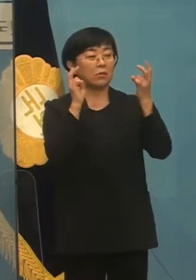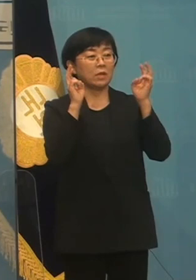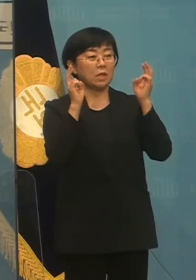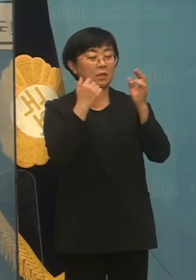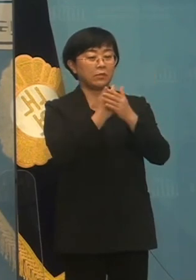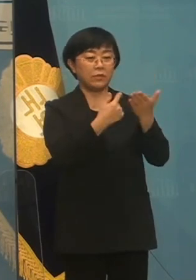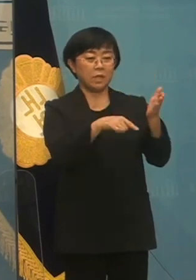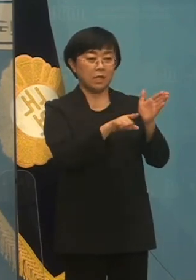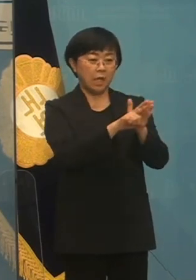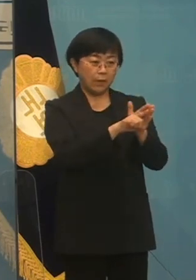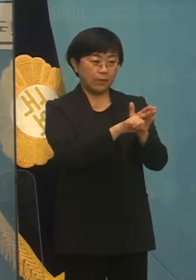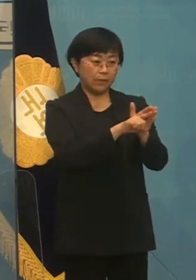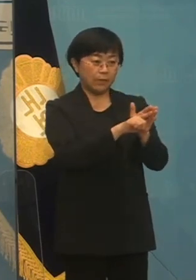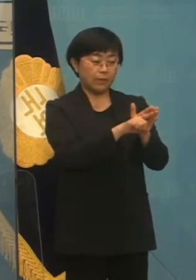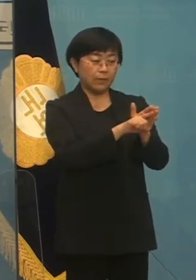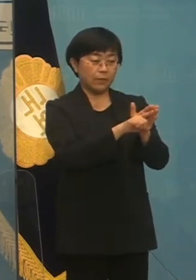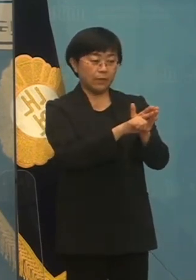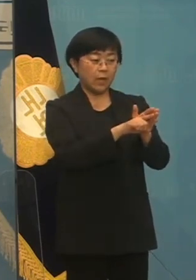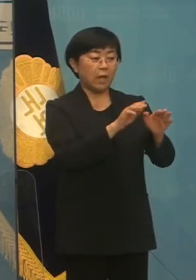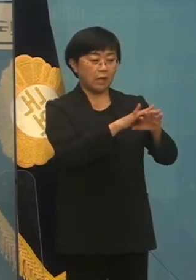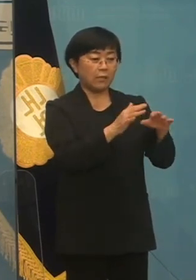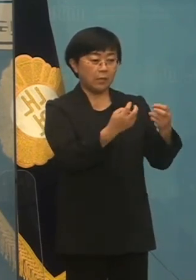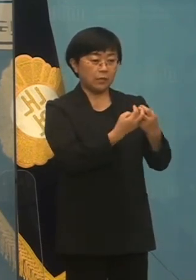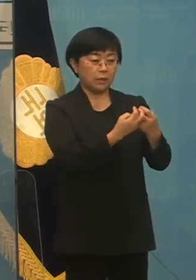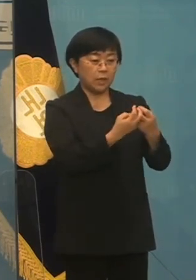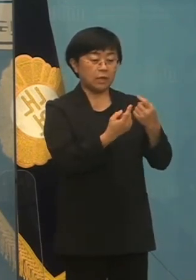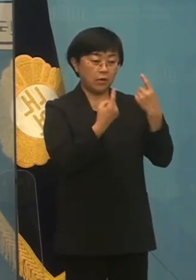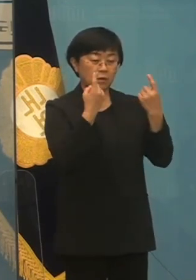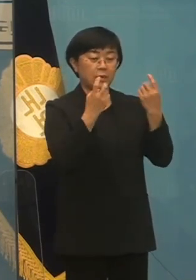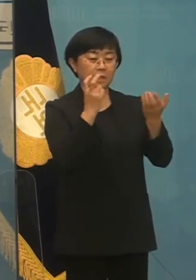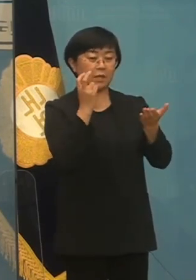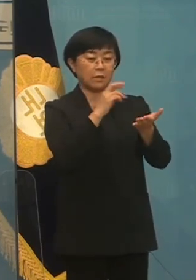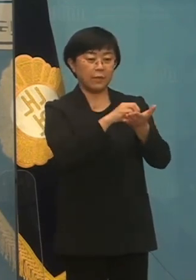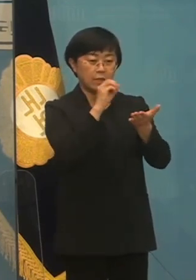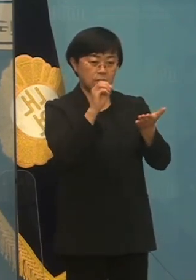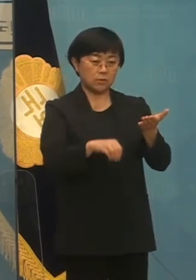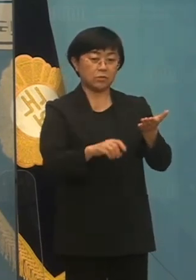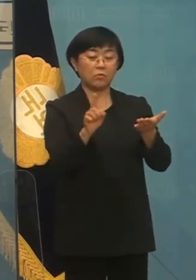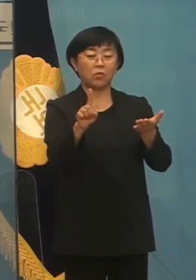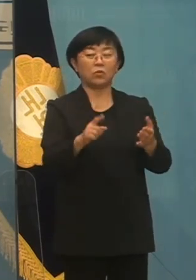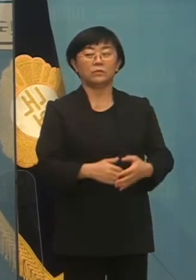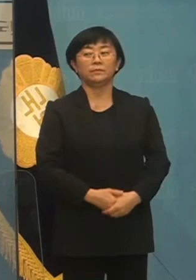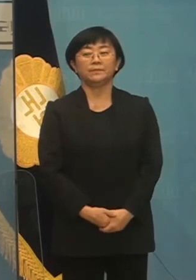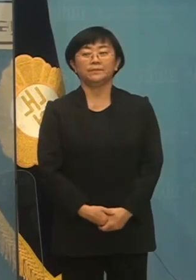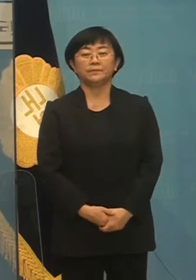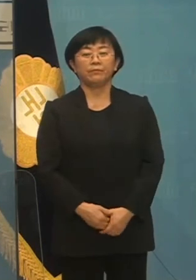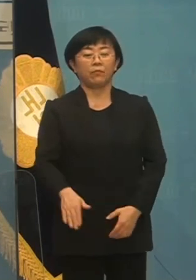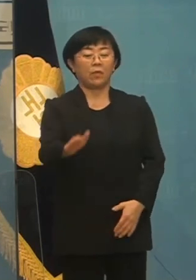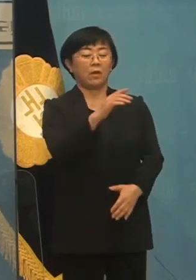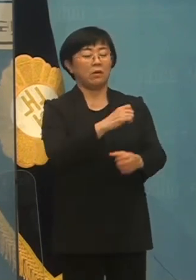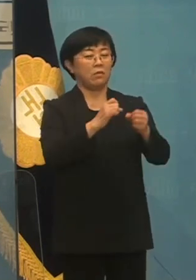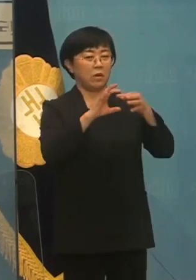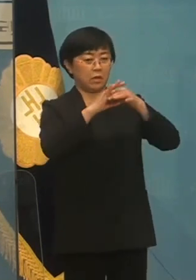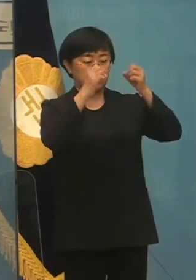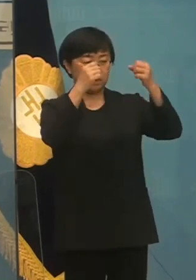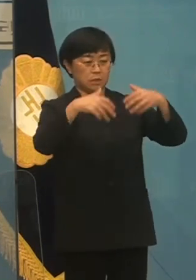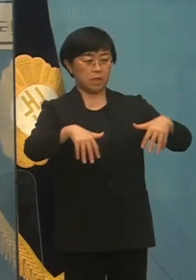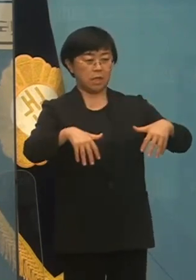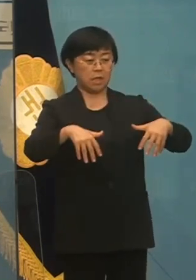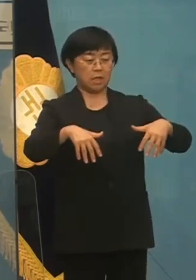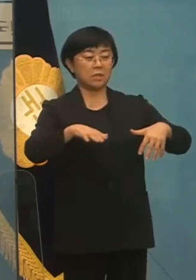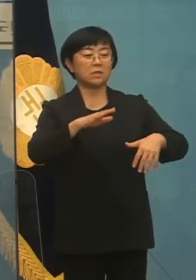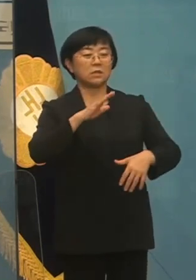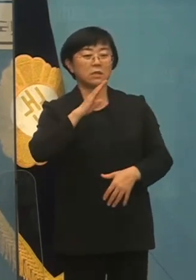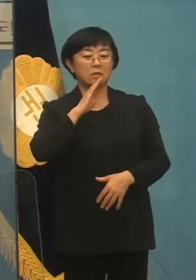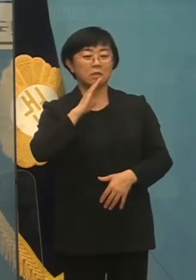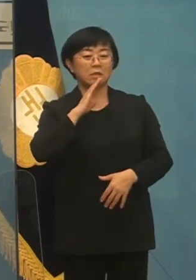대책이라면서 여행업이 빠졌다는 것은 이건 말이 안 되는 것 아니겠습니까? 하지만 저희가 가계부채 합계를 본 결과 사실이